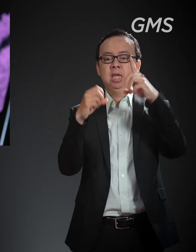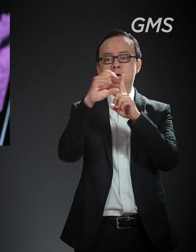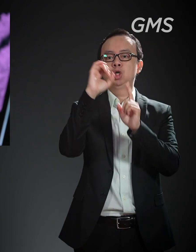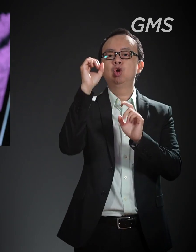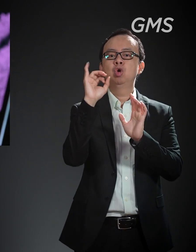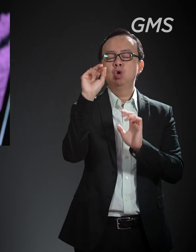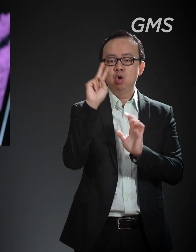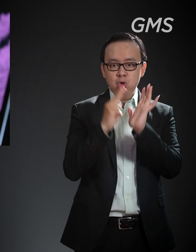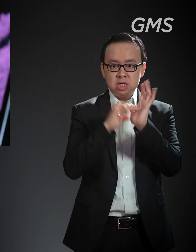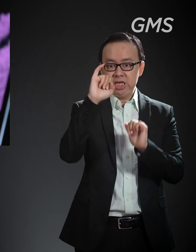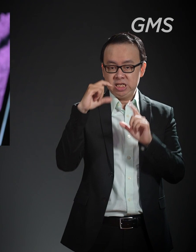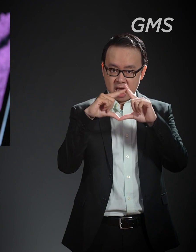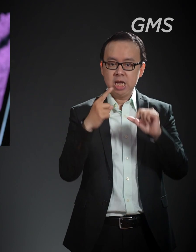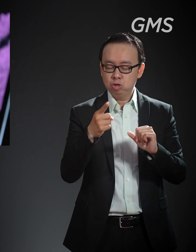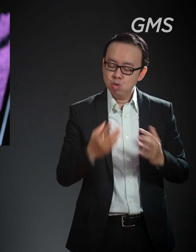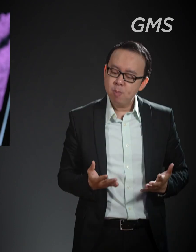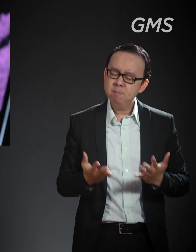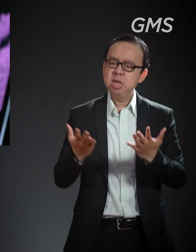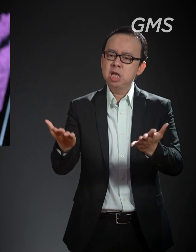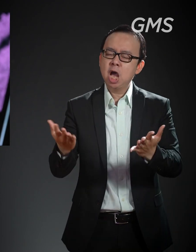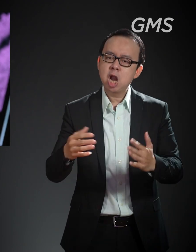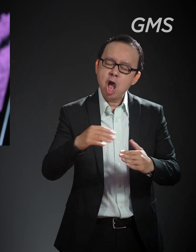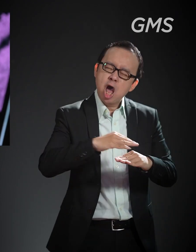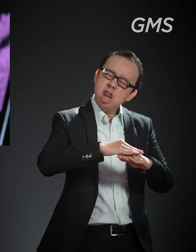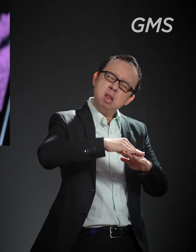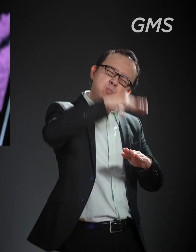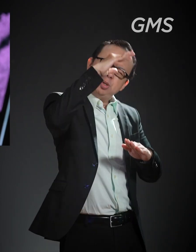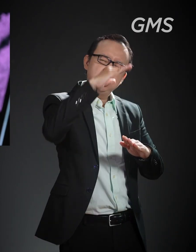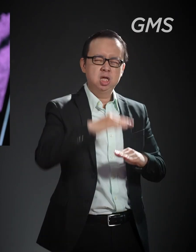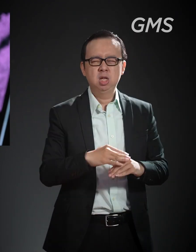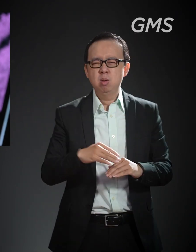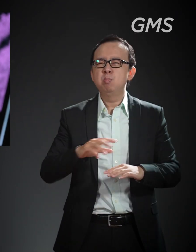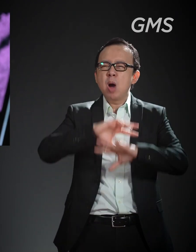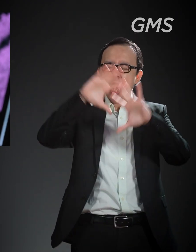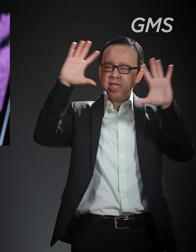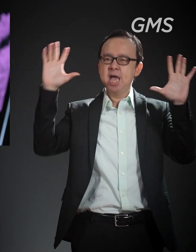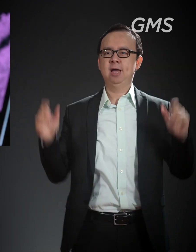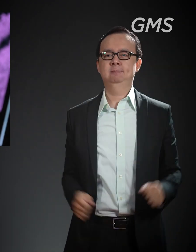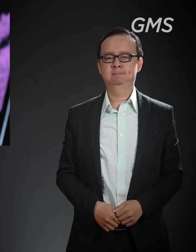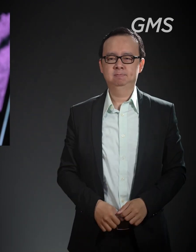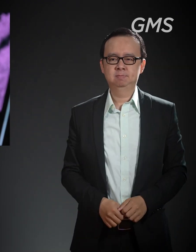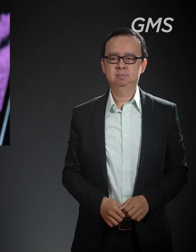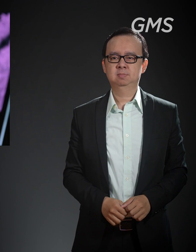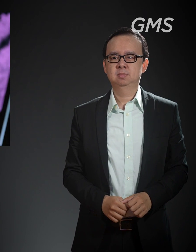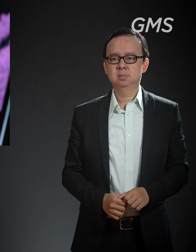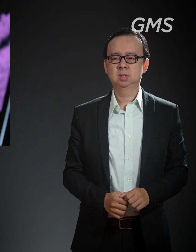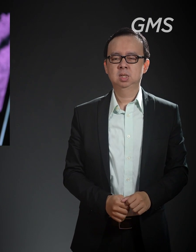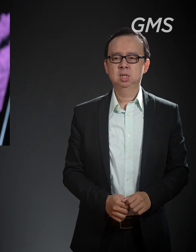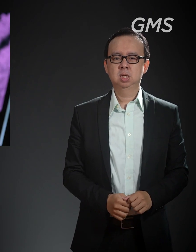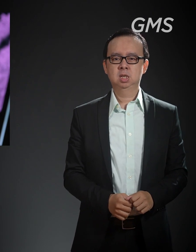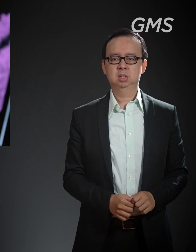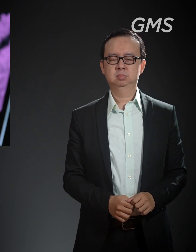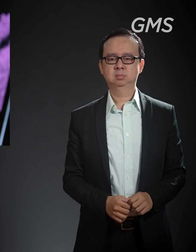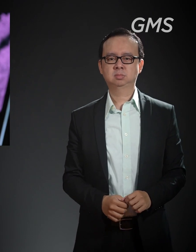Mereka melampaui ekspektasi semua orang. Semua orang nggak sangka bahwa janda miskin ini, gereja yang sedang